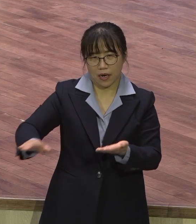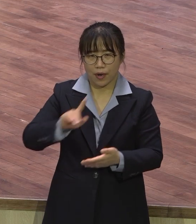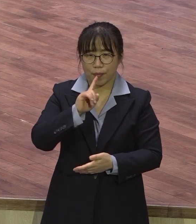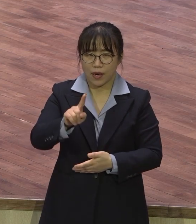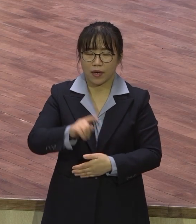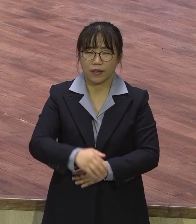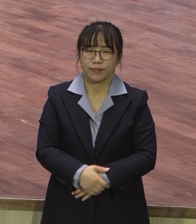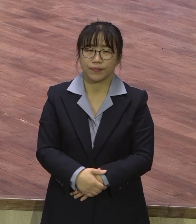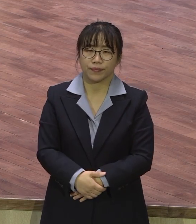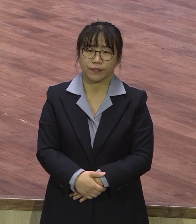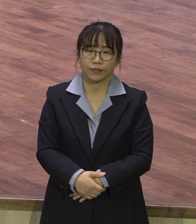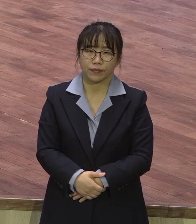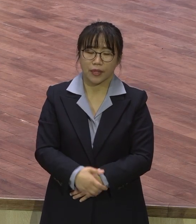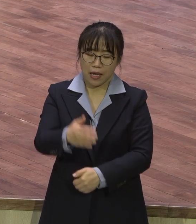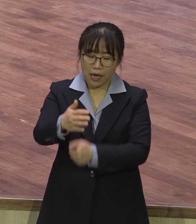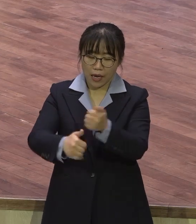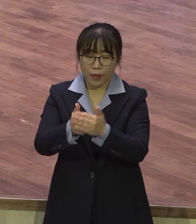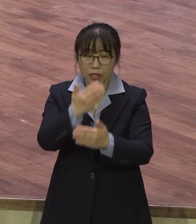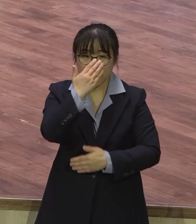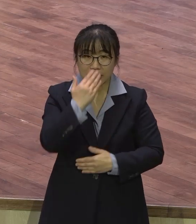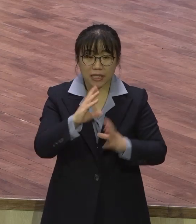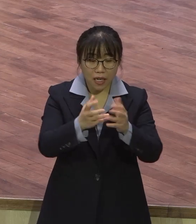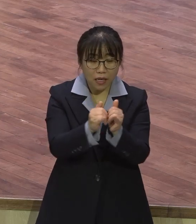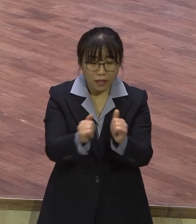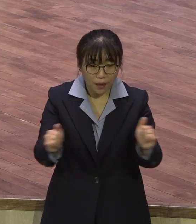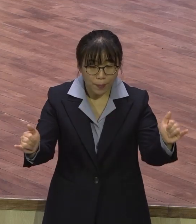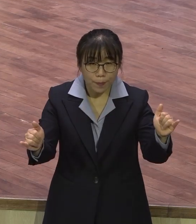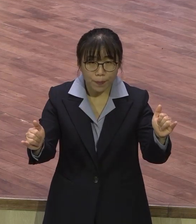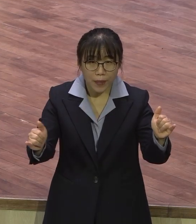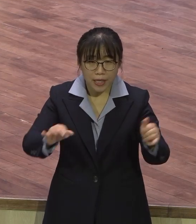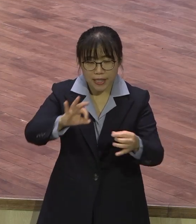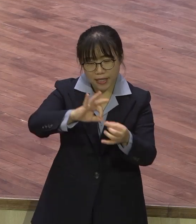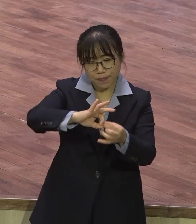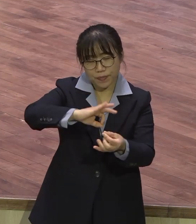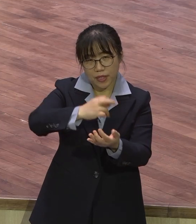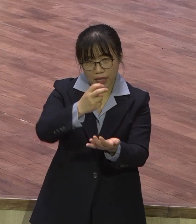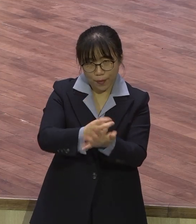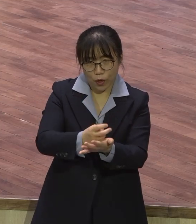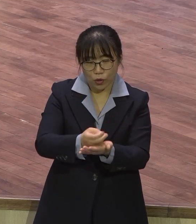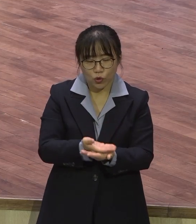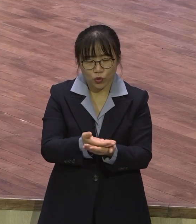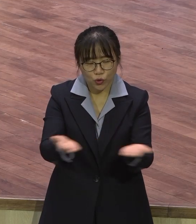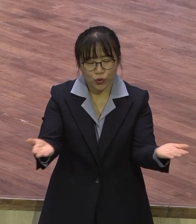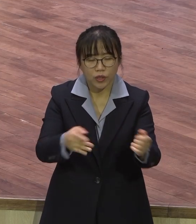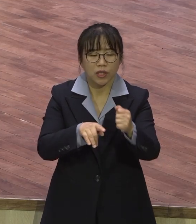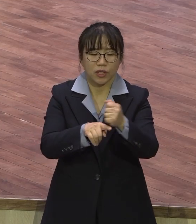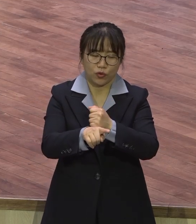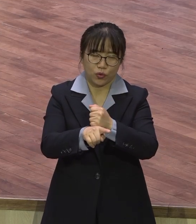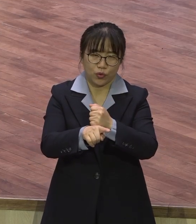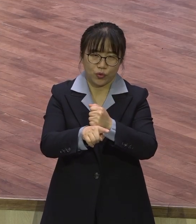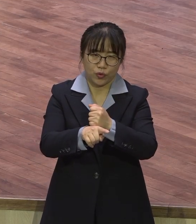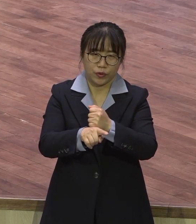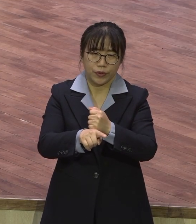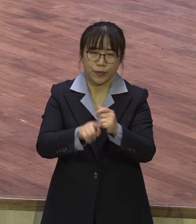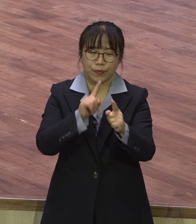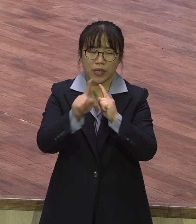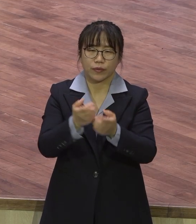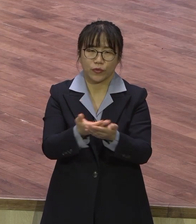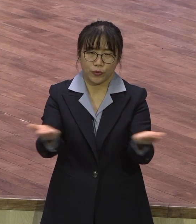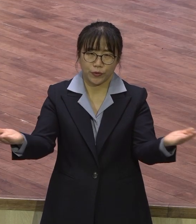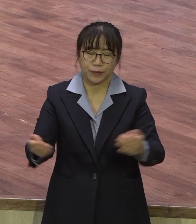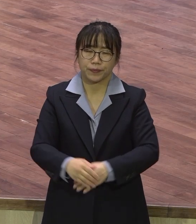하나님께서 이스라엘 백성들에게 십계명을 주신 이유와 배경을 먼저 밝히고 계세요